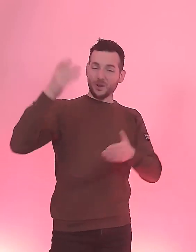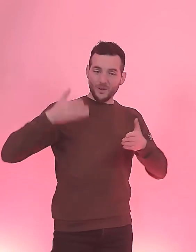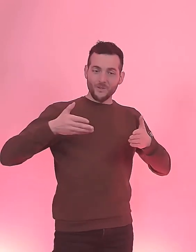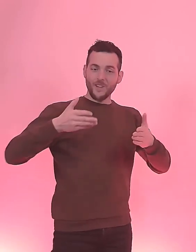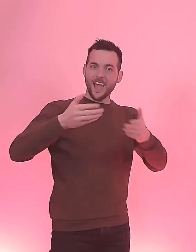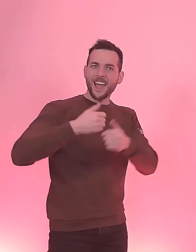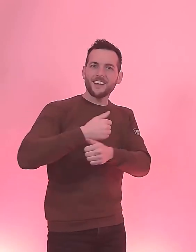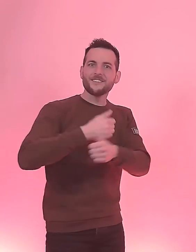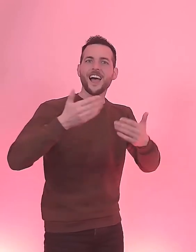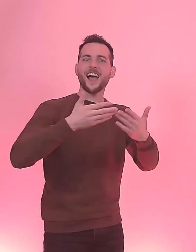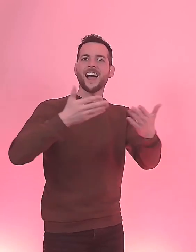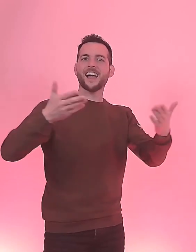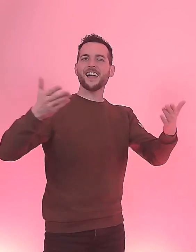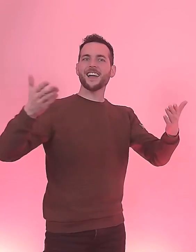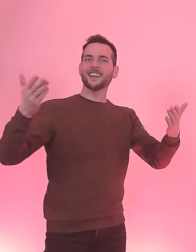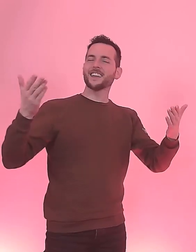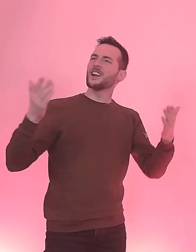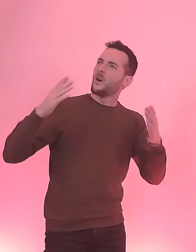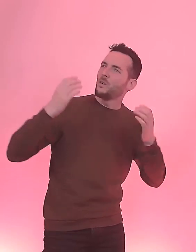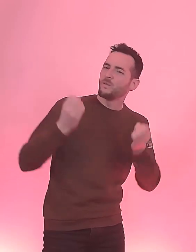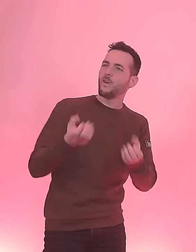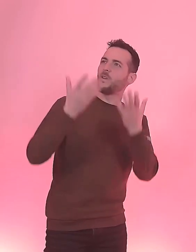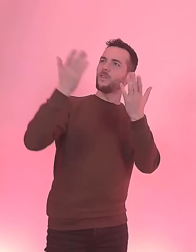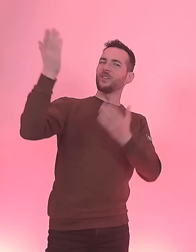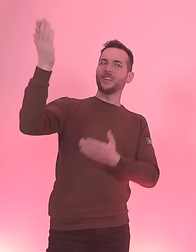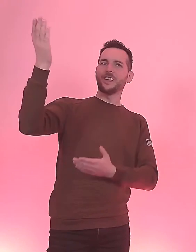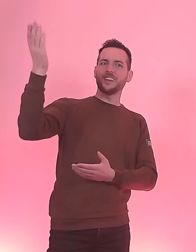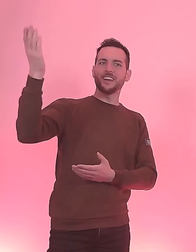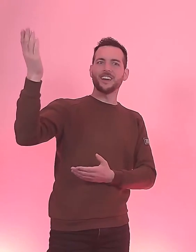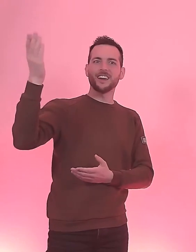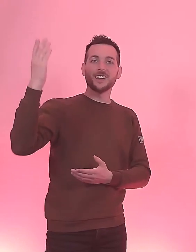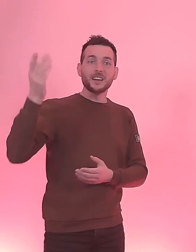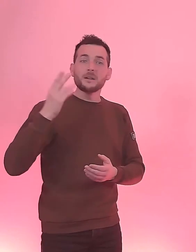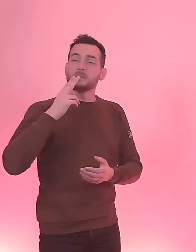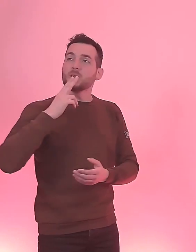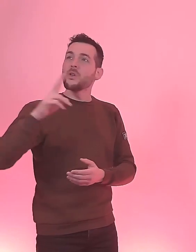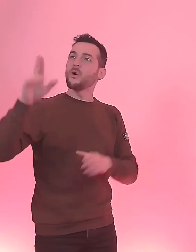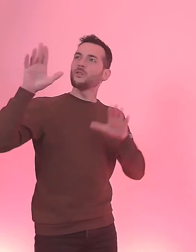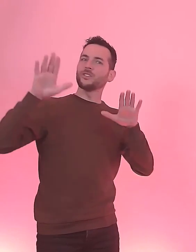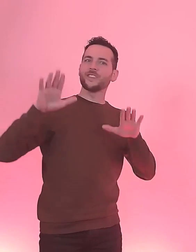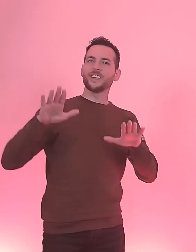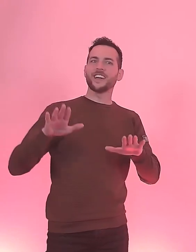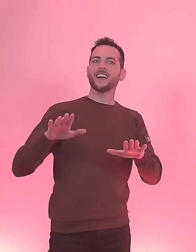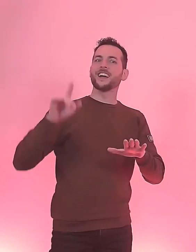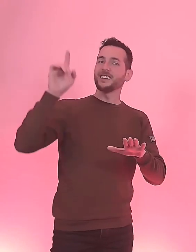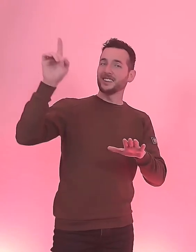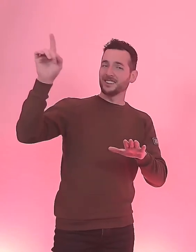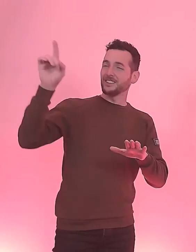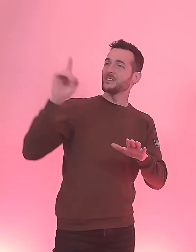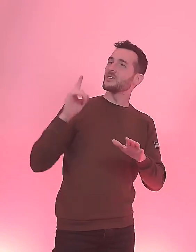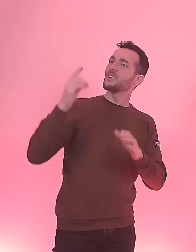nee ik nieuwe weken horen maar inderdaad